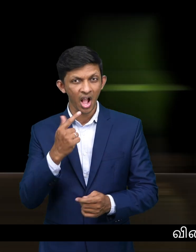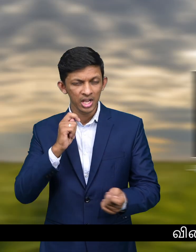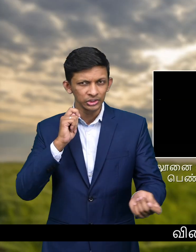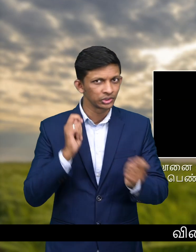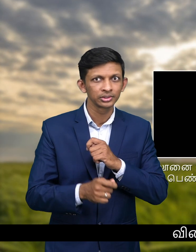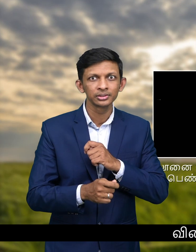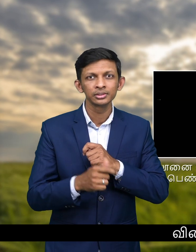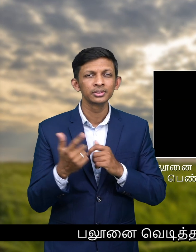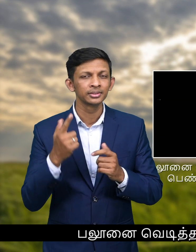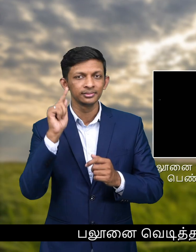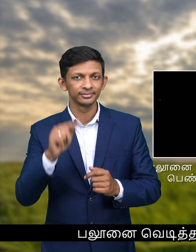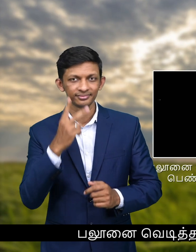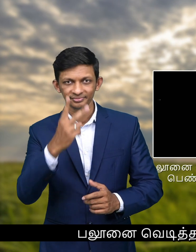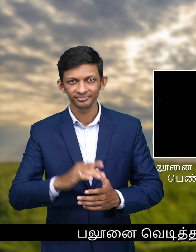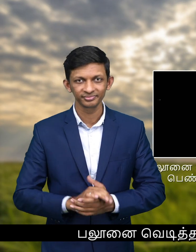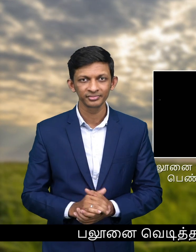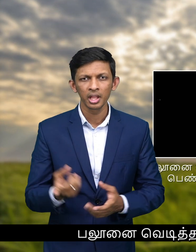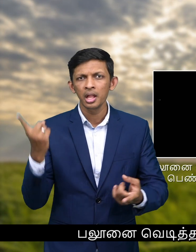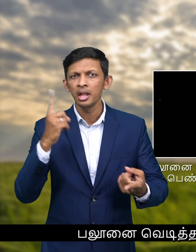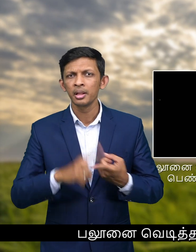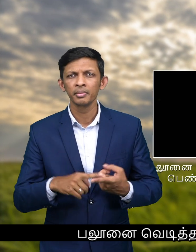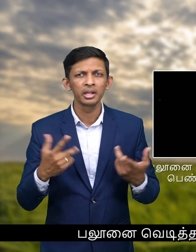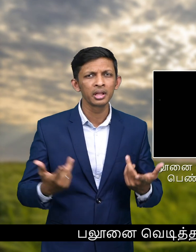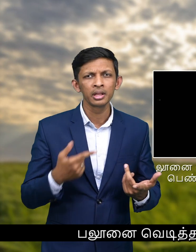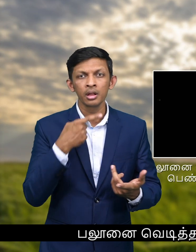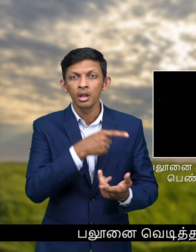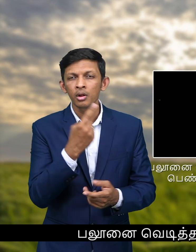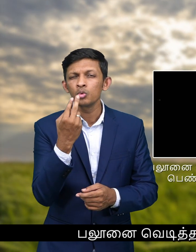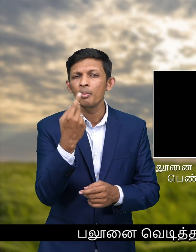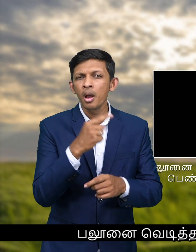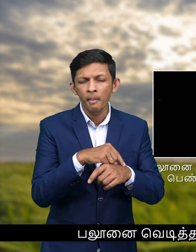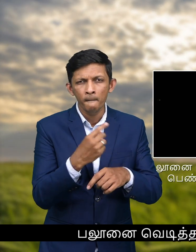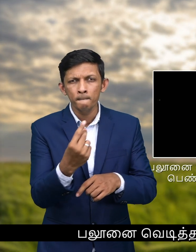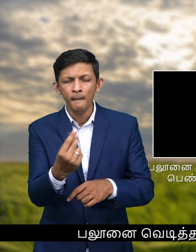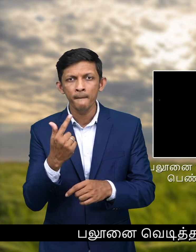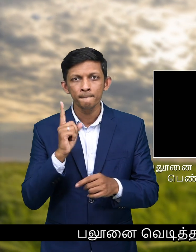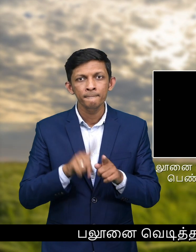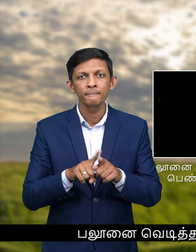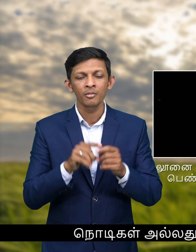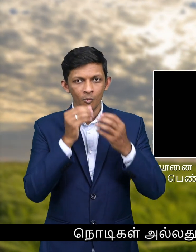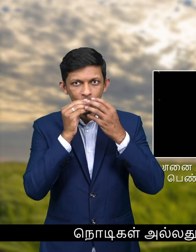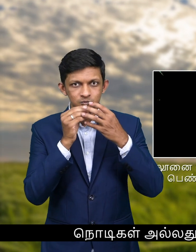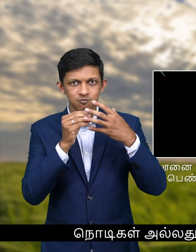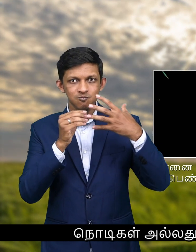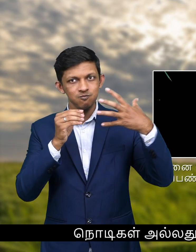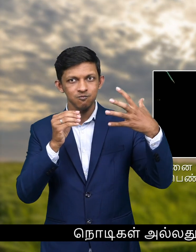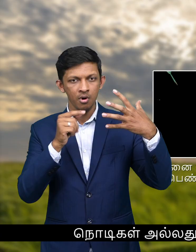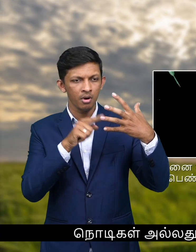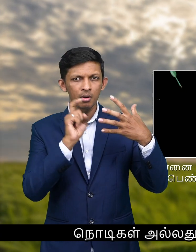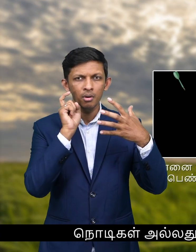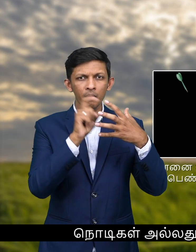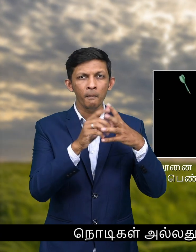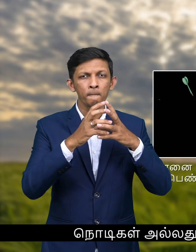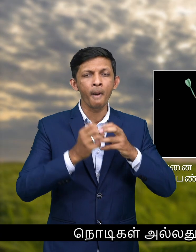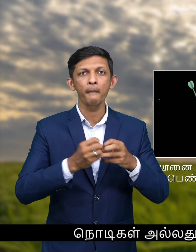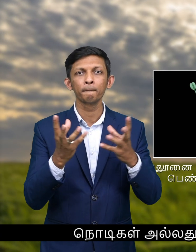விரைவான மாற்றங்கள், பலூனை வெடித்தல், பட்டாசு கொளுத்துதல் போன்ற நிமிடங்கள் அல்லது